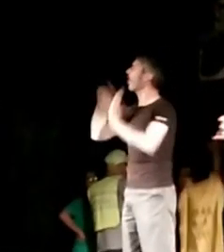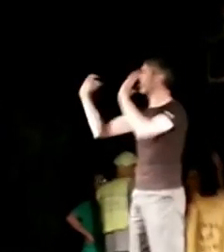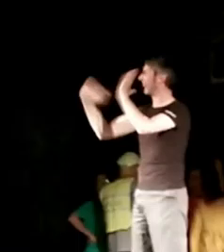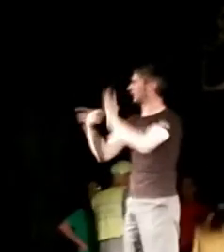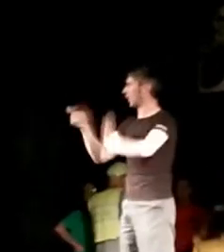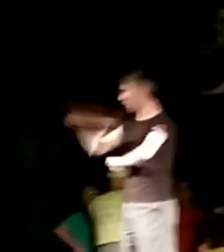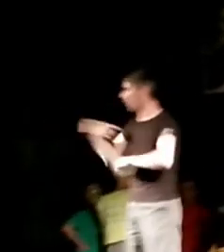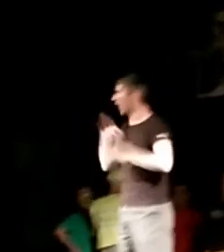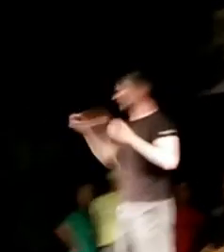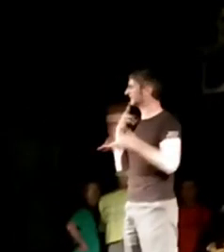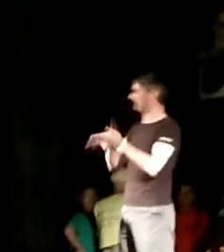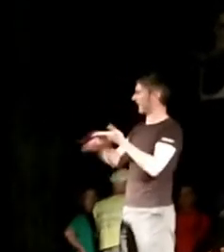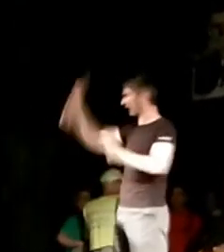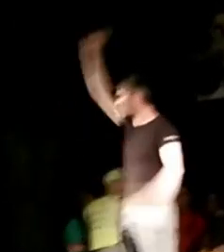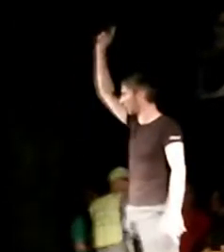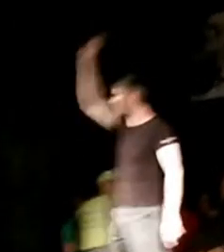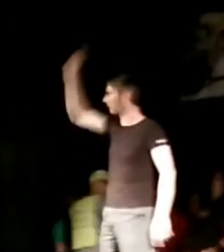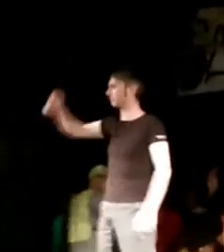el sindicato.